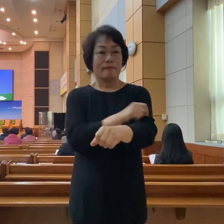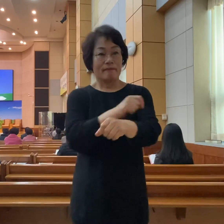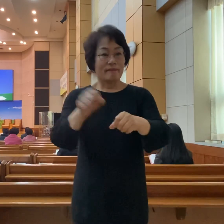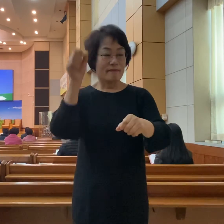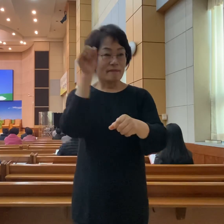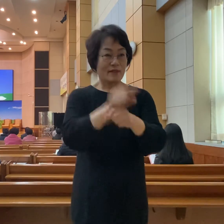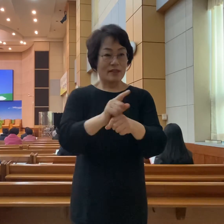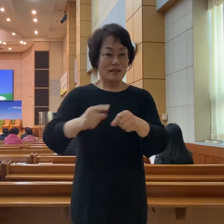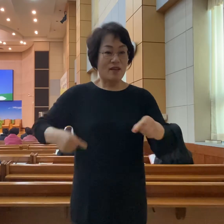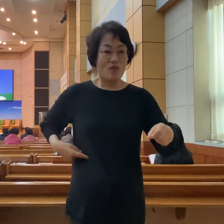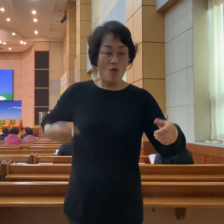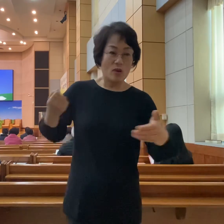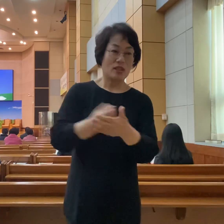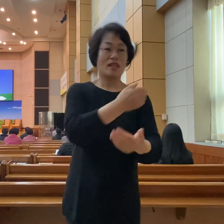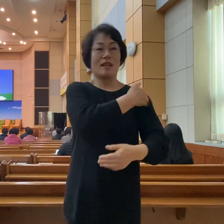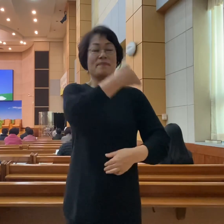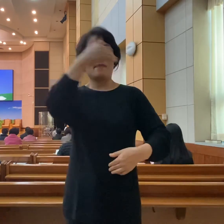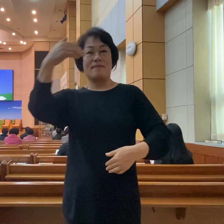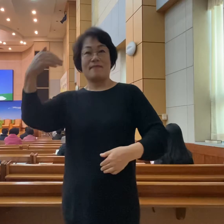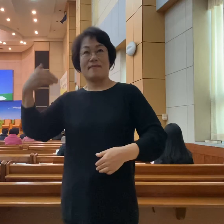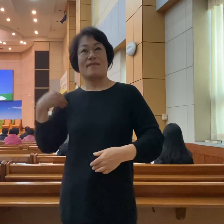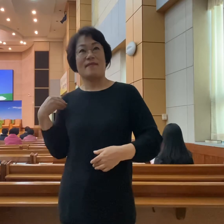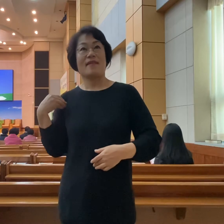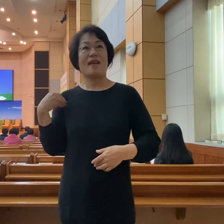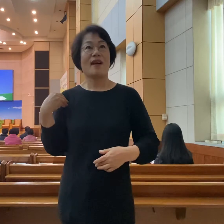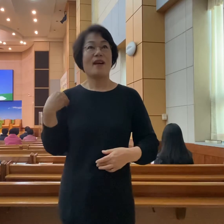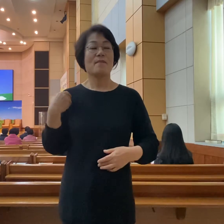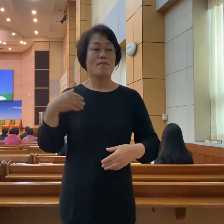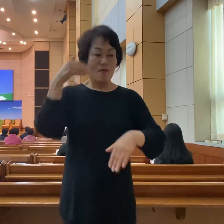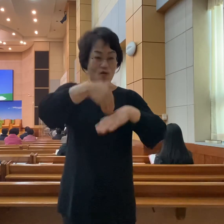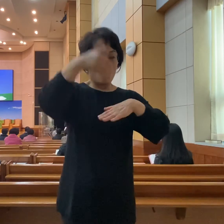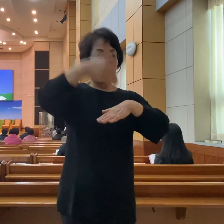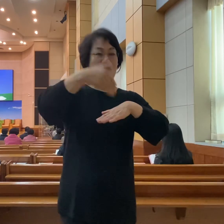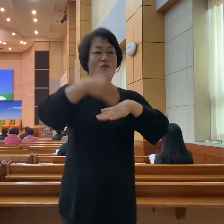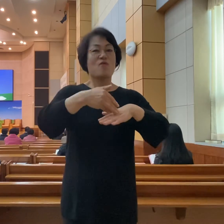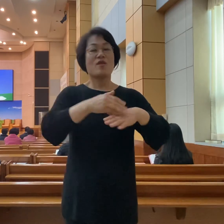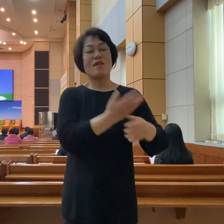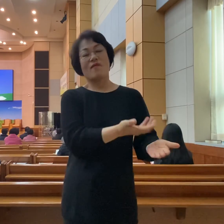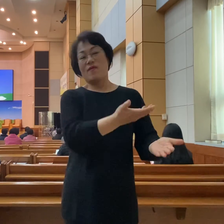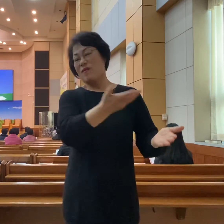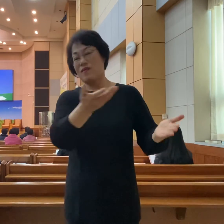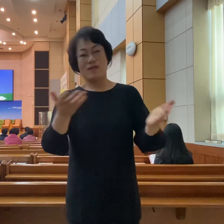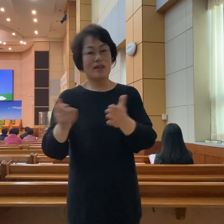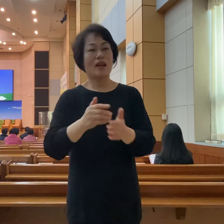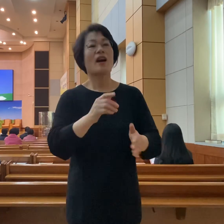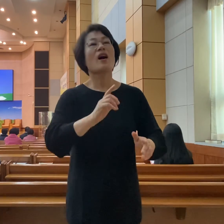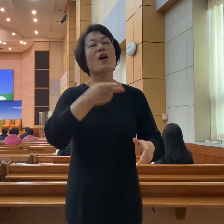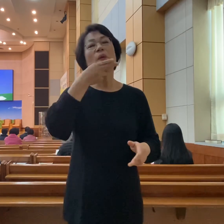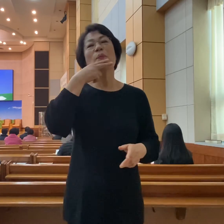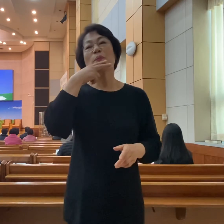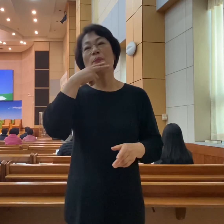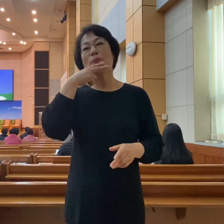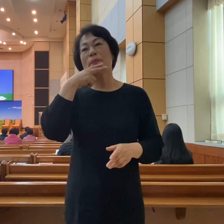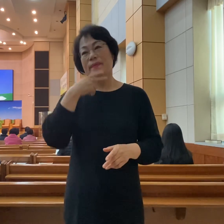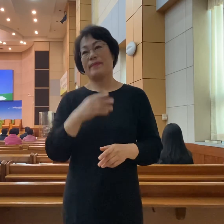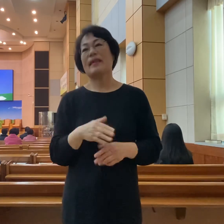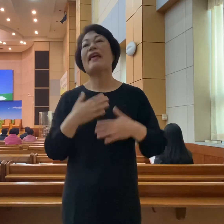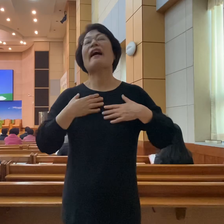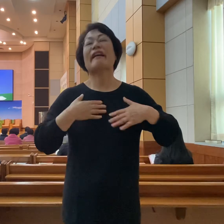용기라든지 방대함이라든지 또 이 훈련이라든지 이런 과정들이 없는 인생의 모습을 한번 생각해